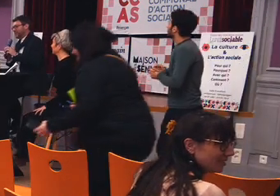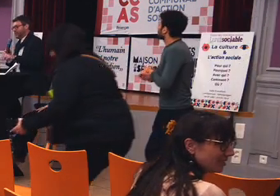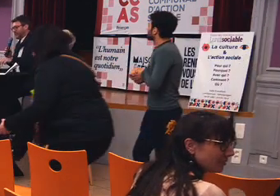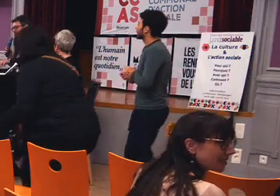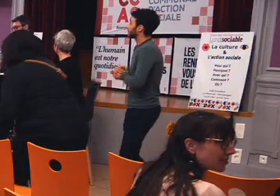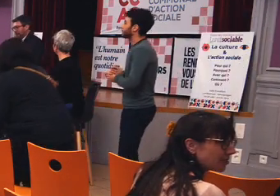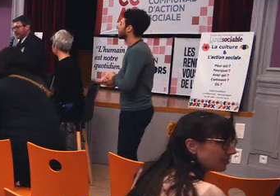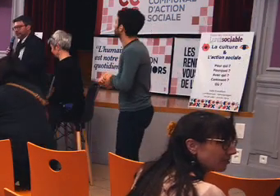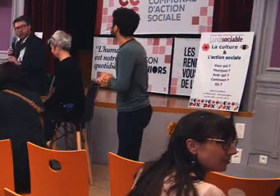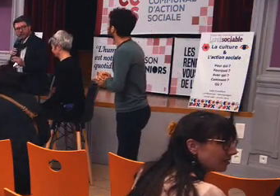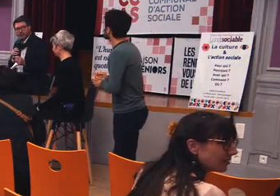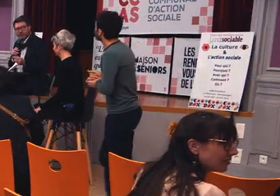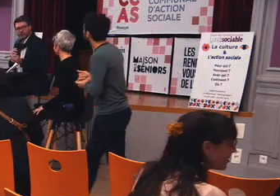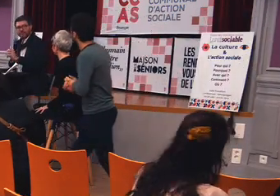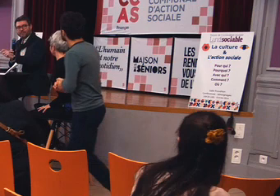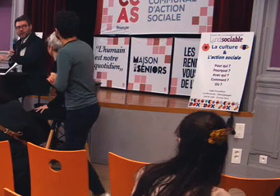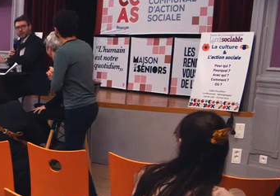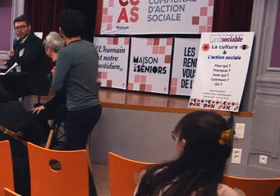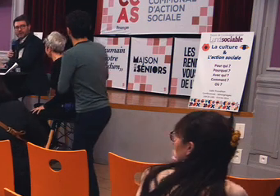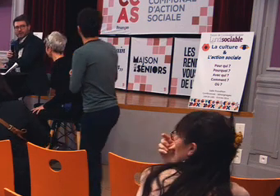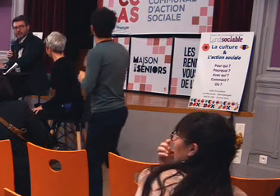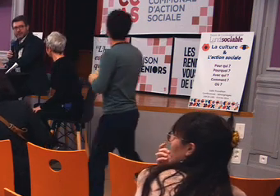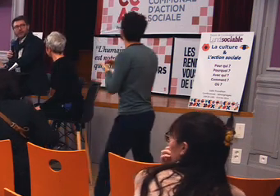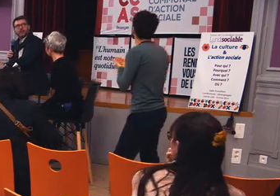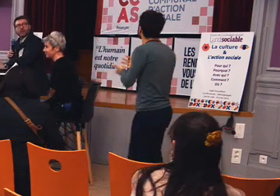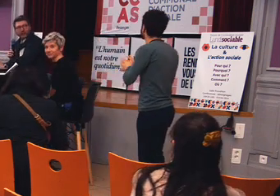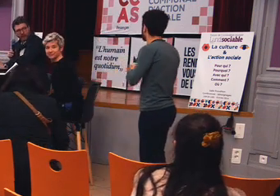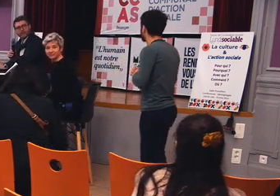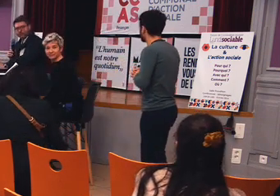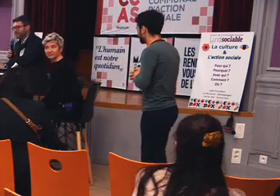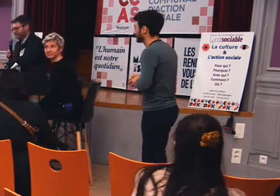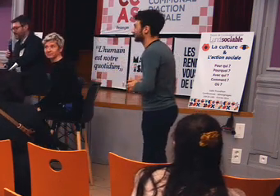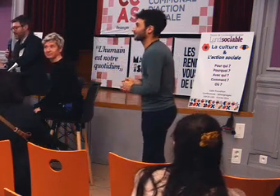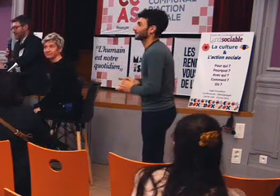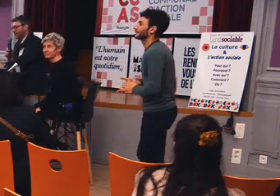Geneviève Fernand qui est référent handicap je vous présente